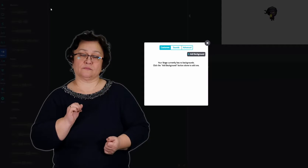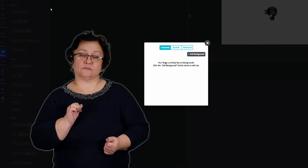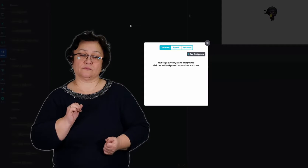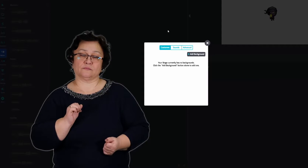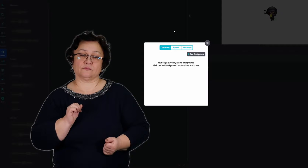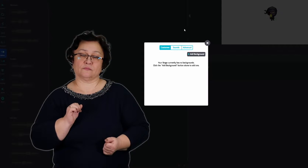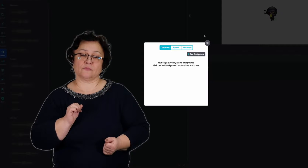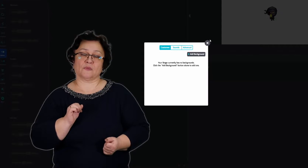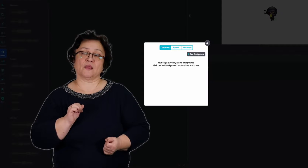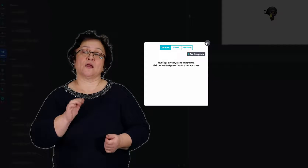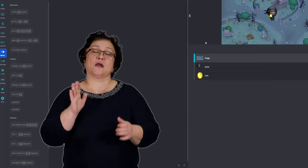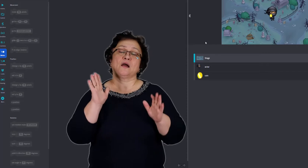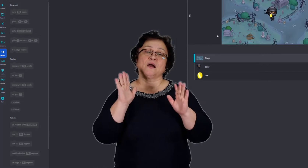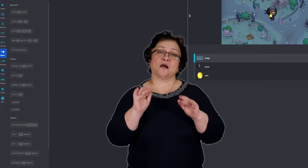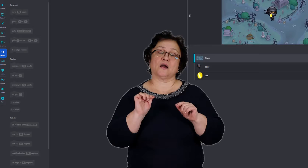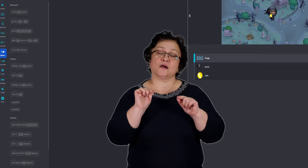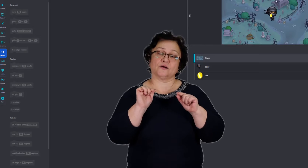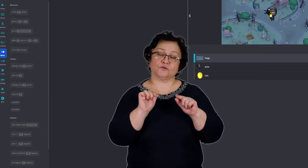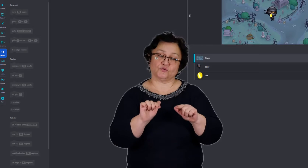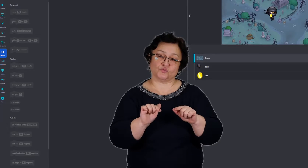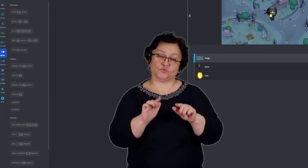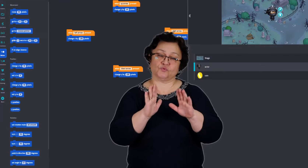От, хай він ходить десь ось тут.